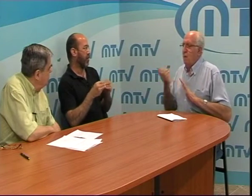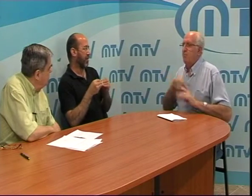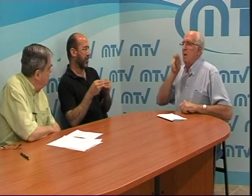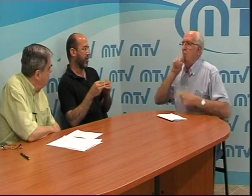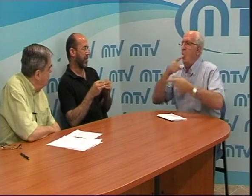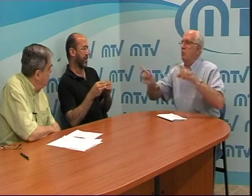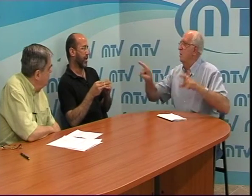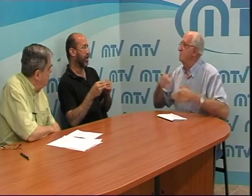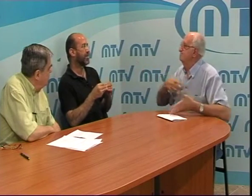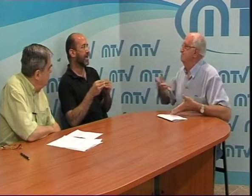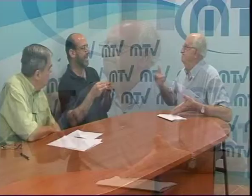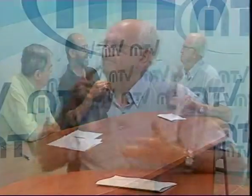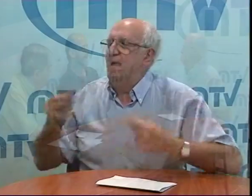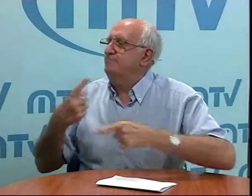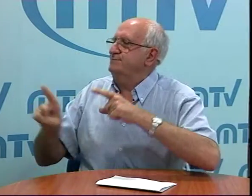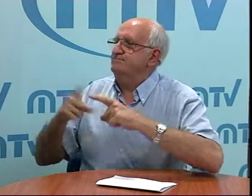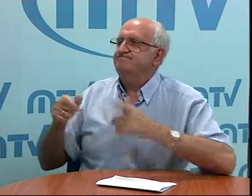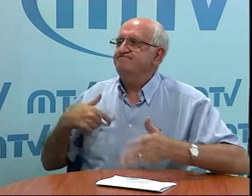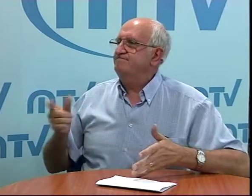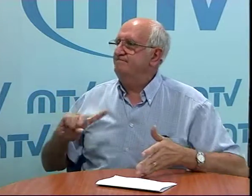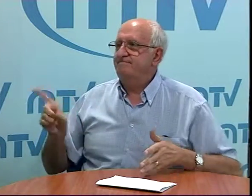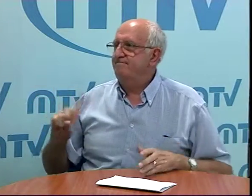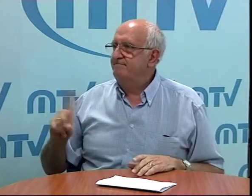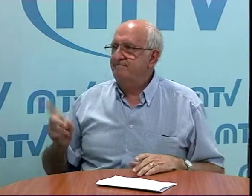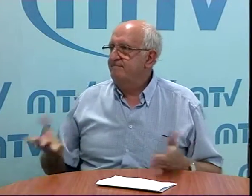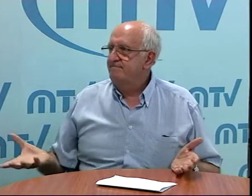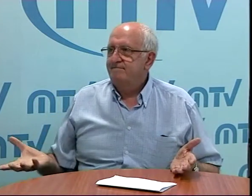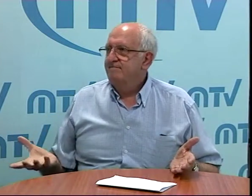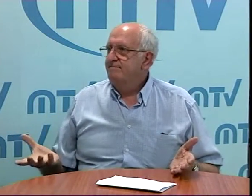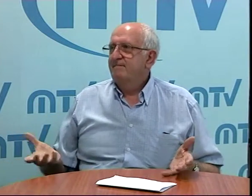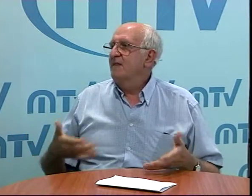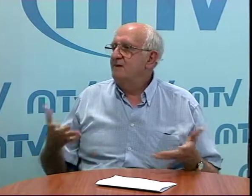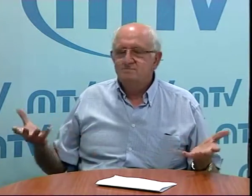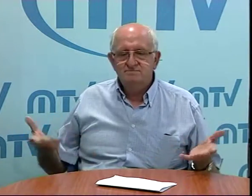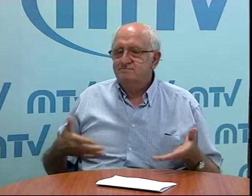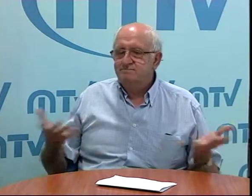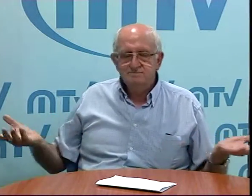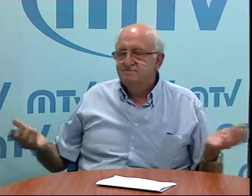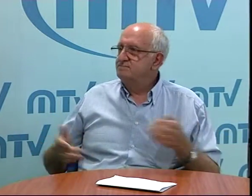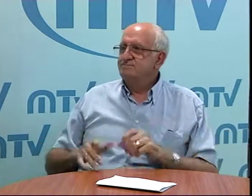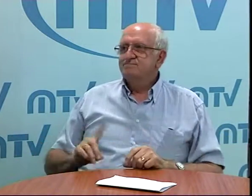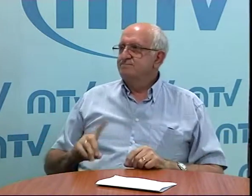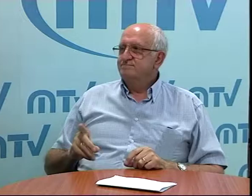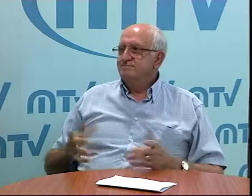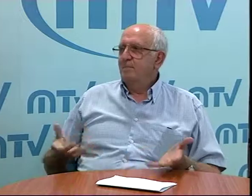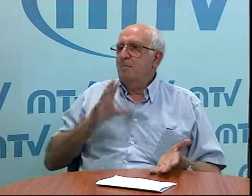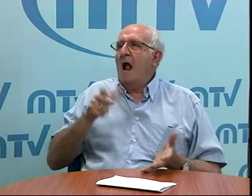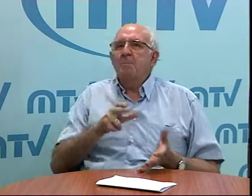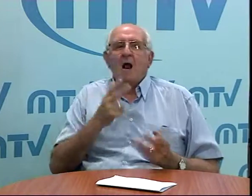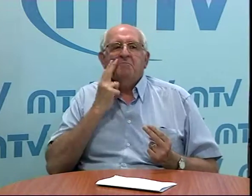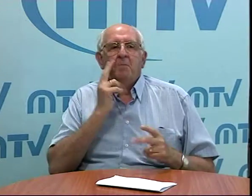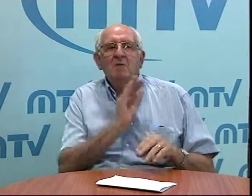recibir la información. Es decir, no te quita información, no te la trastoca, no te la adapta, sino que tal cual la información llega,